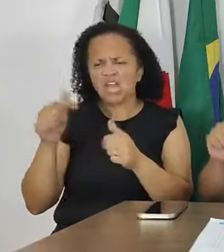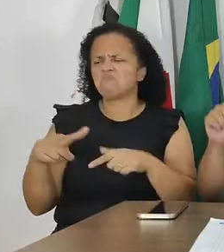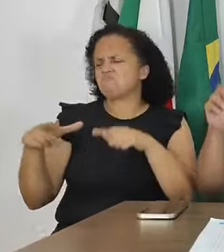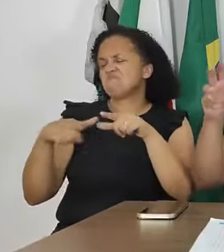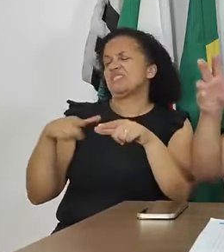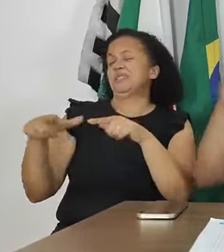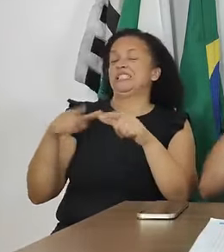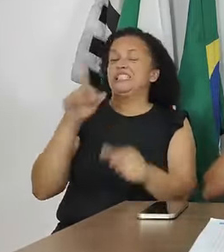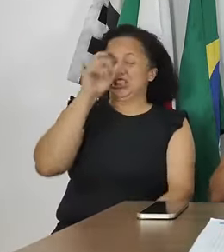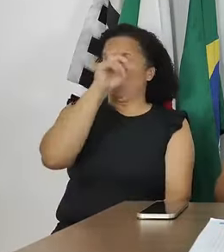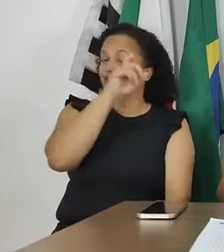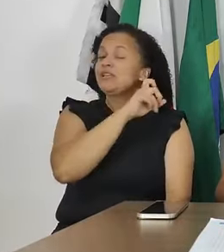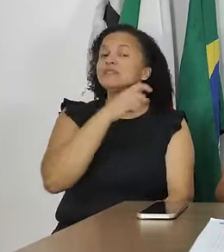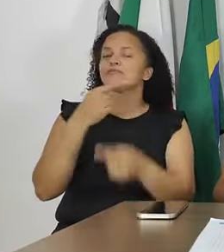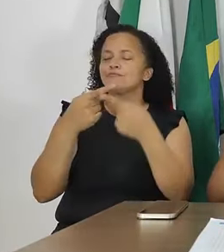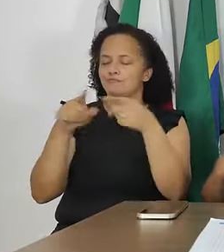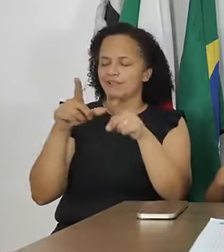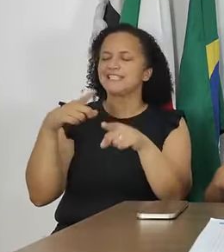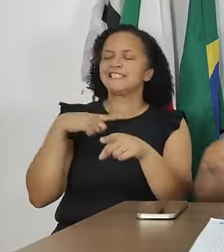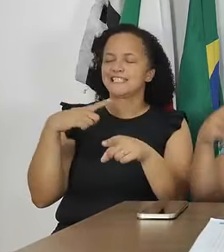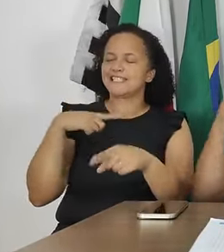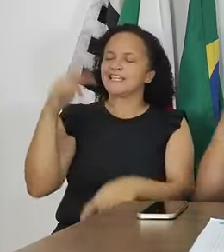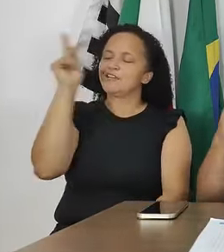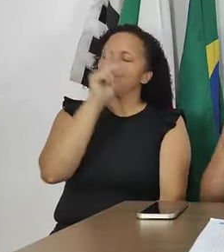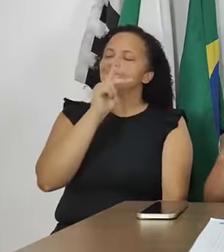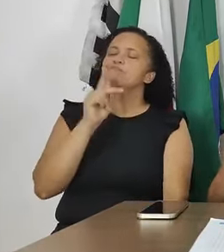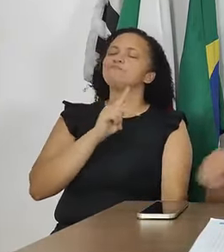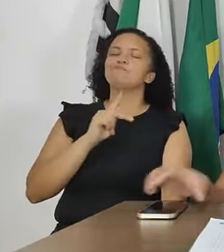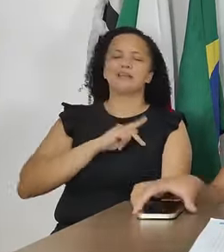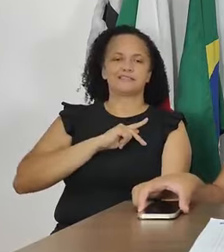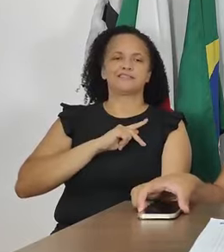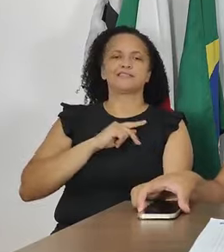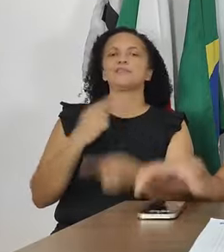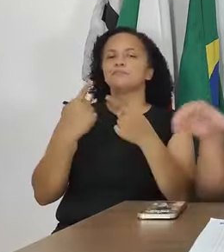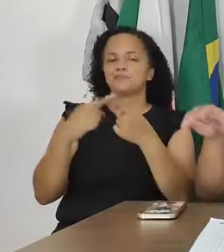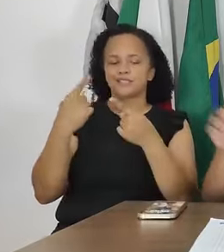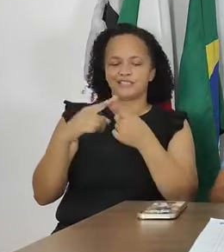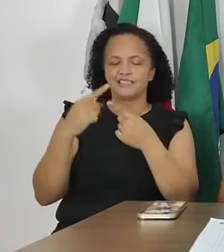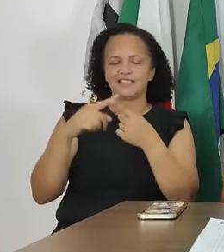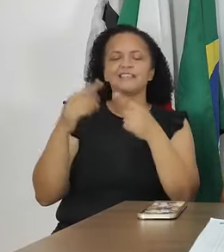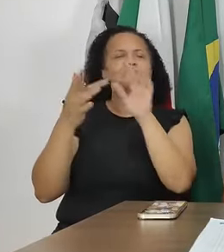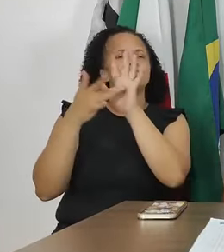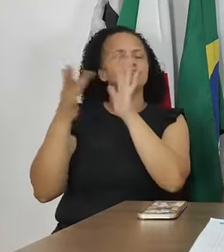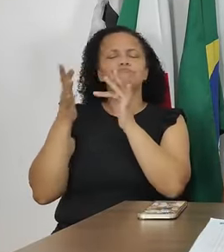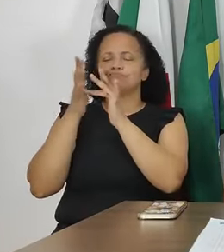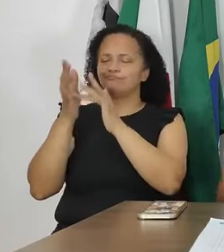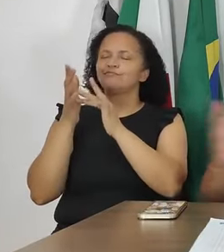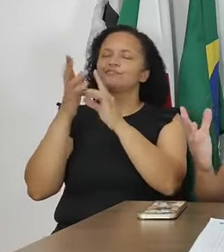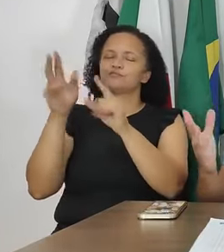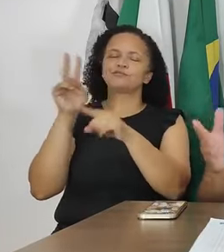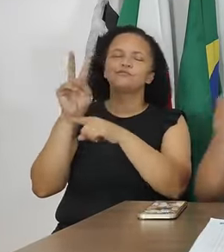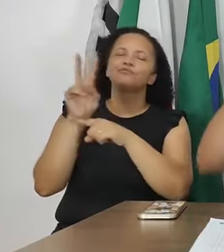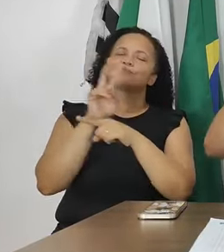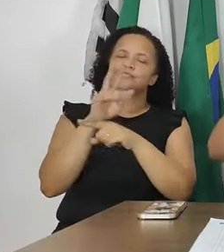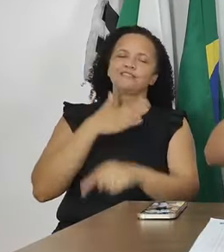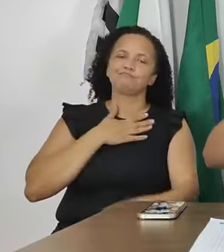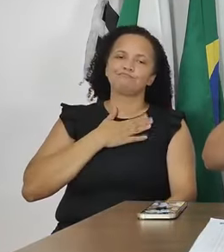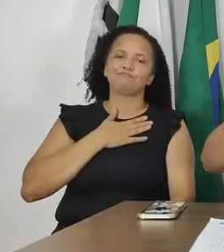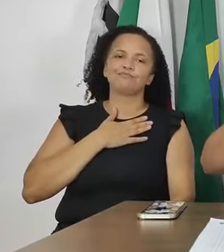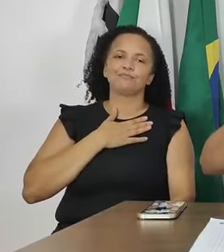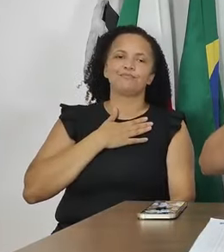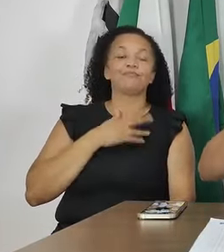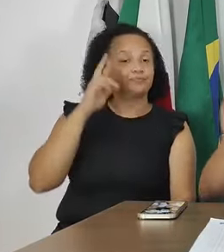casa, mas eu estou com paz, porque eu sei que esse príncipe da paz vai trabalhar comigo. O Senhor é um Deus